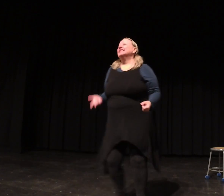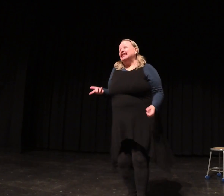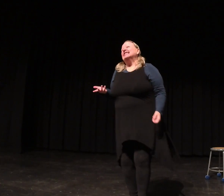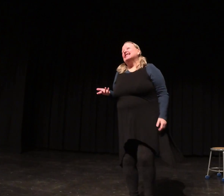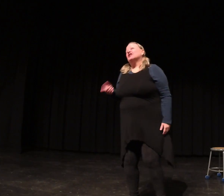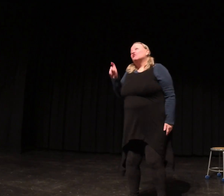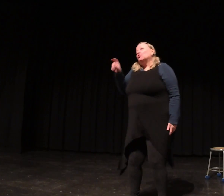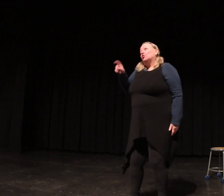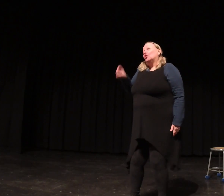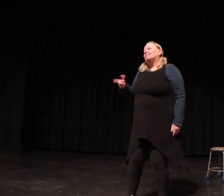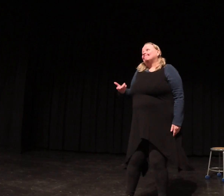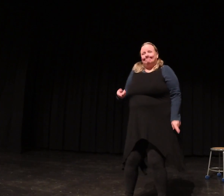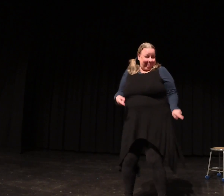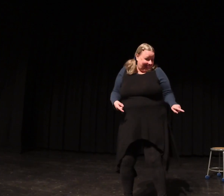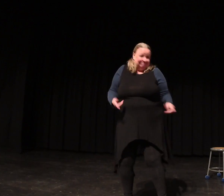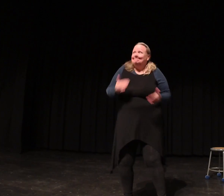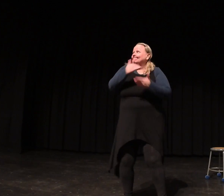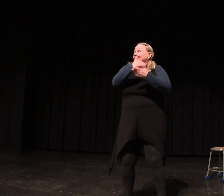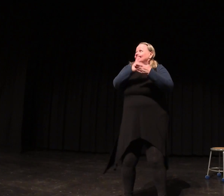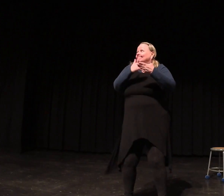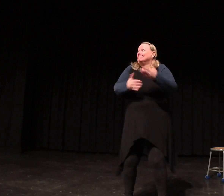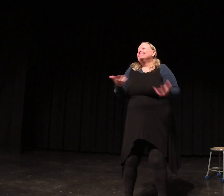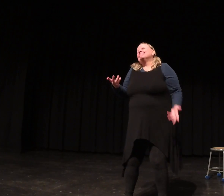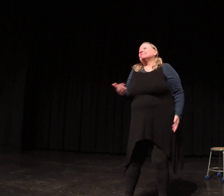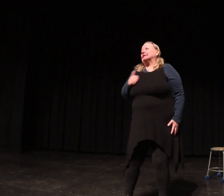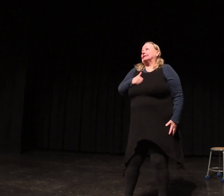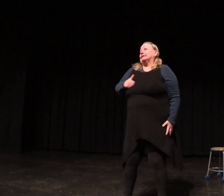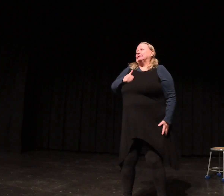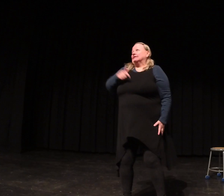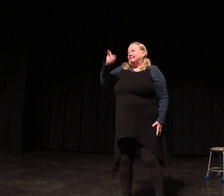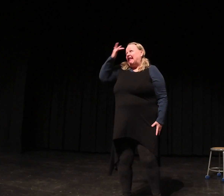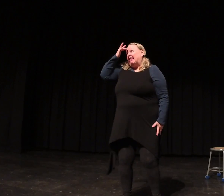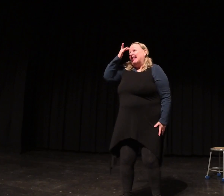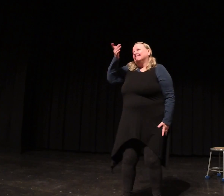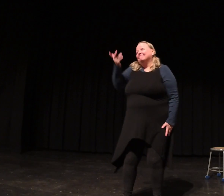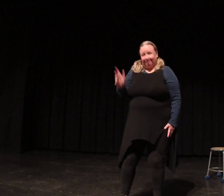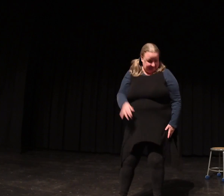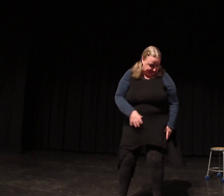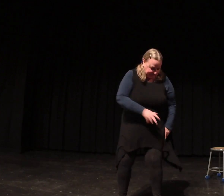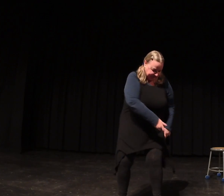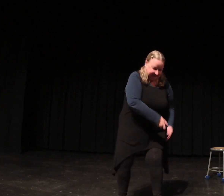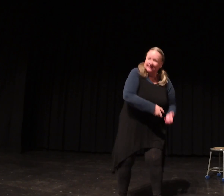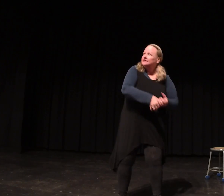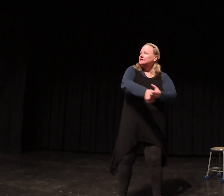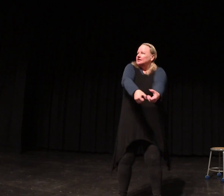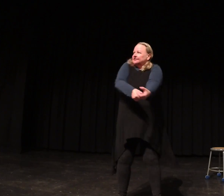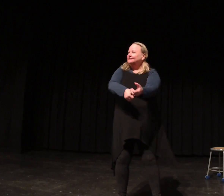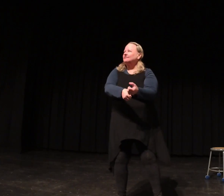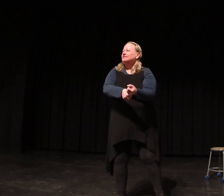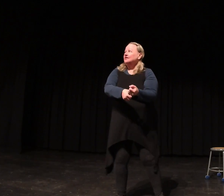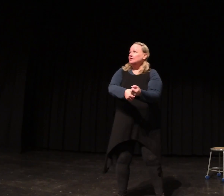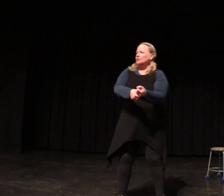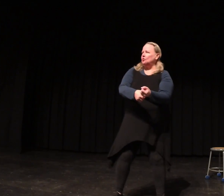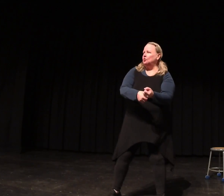aidez-moi. Oui, mais je m'excuse, là, il faut te couper, là, vous êtes fait partie de la liste, là, vous êtes malade, là, l'arbre, là, il va falloir vous couper,